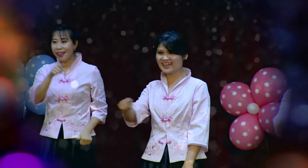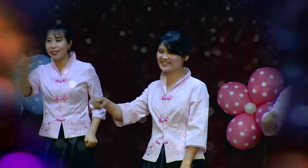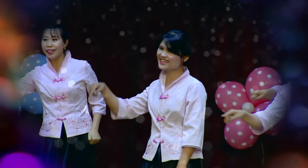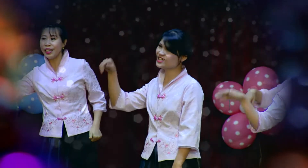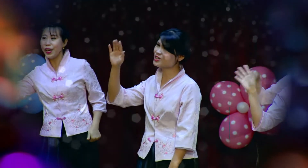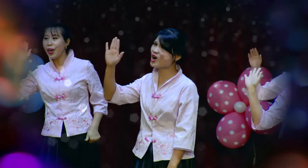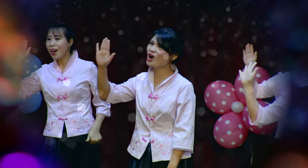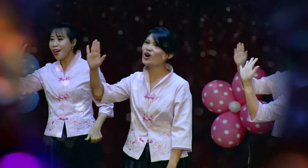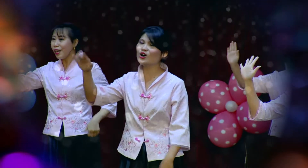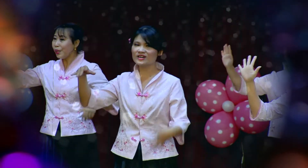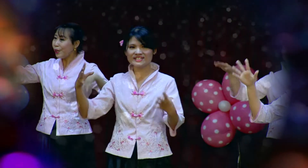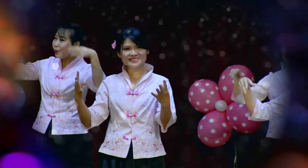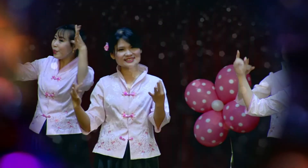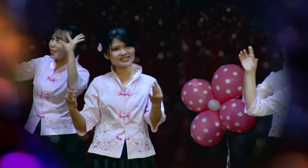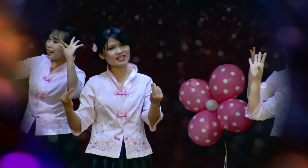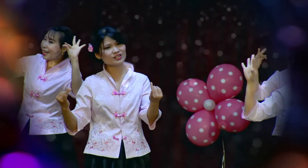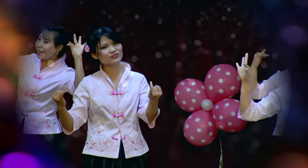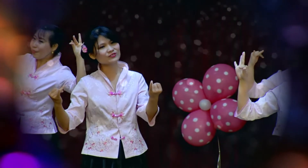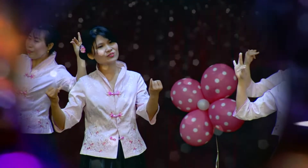你有几分，